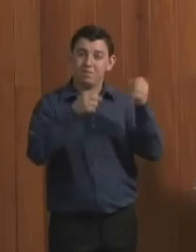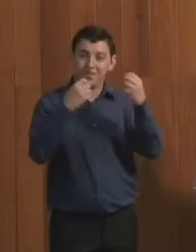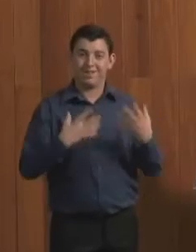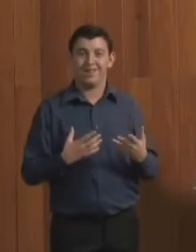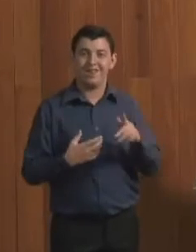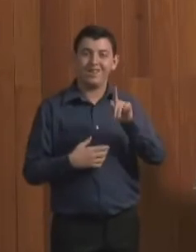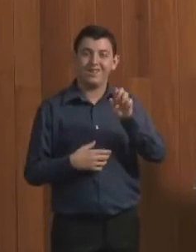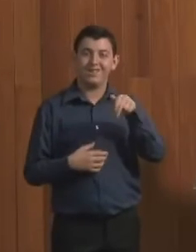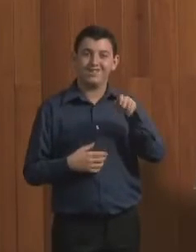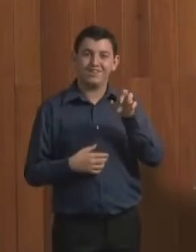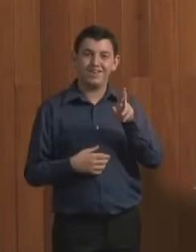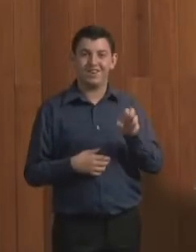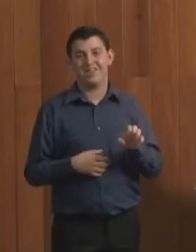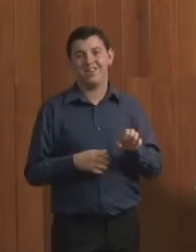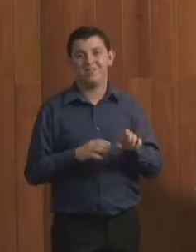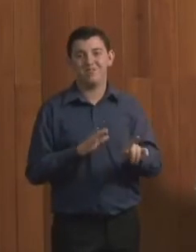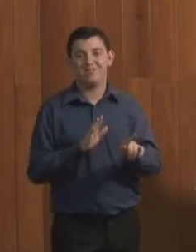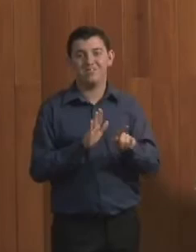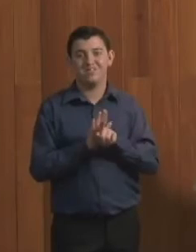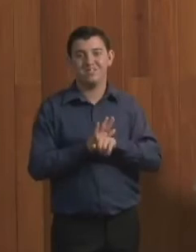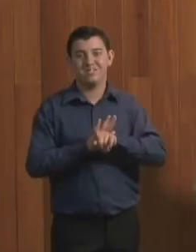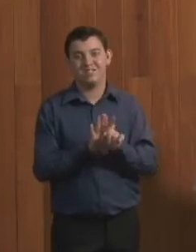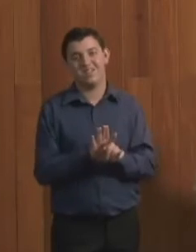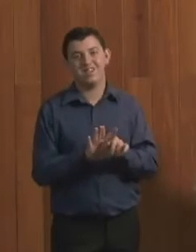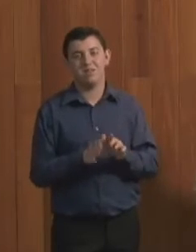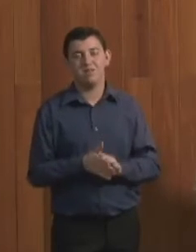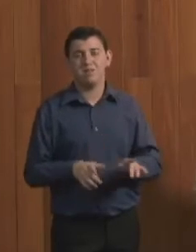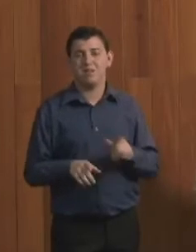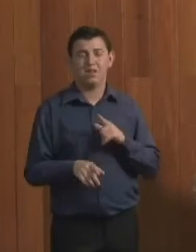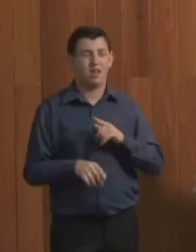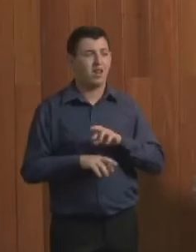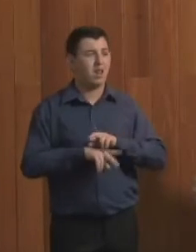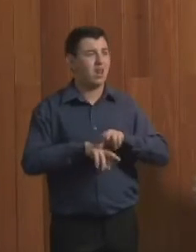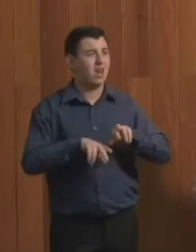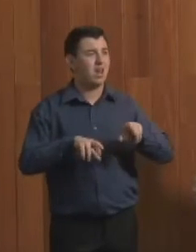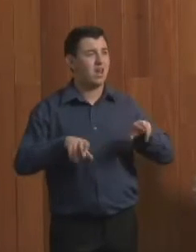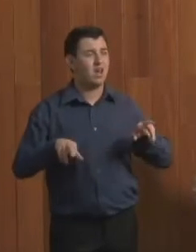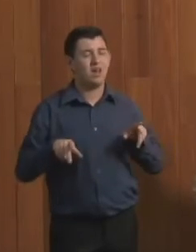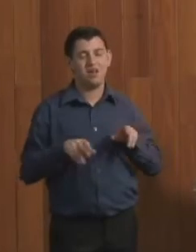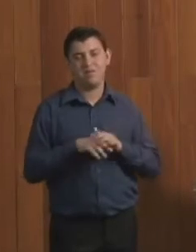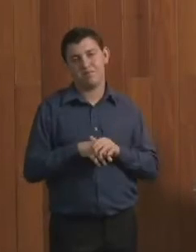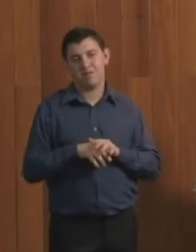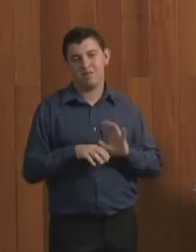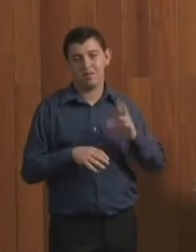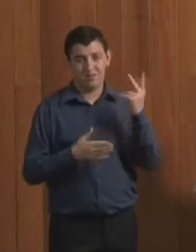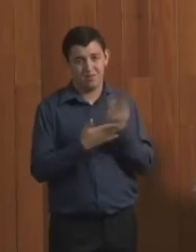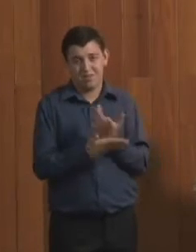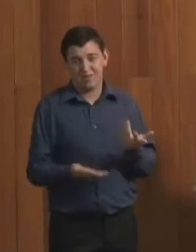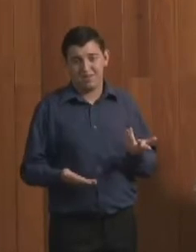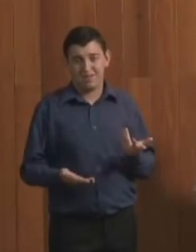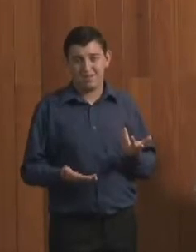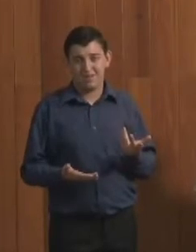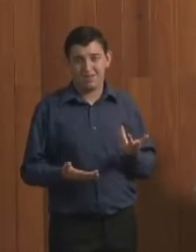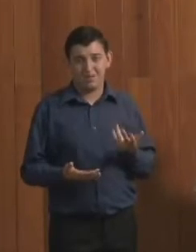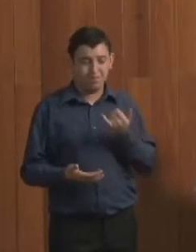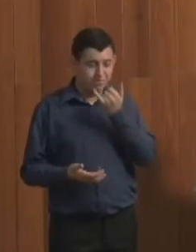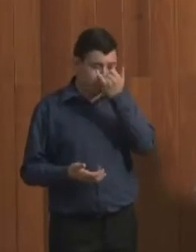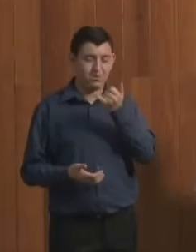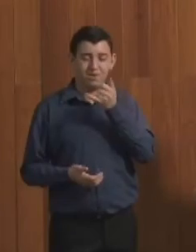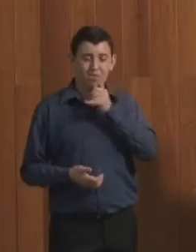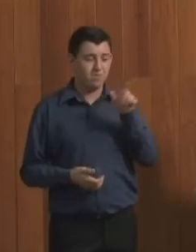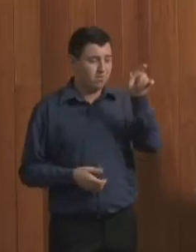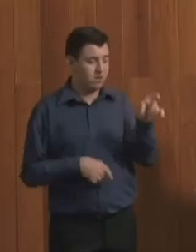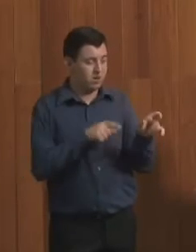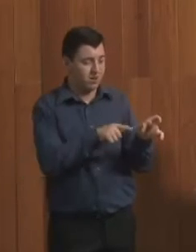né? Ainda tem muitas violações e a realidade da mulher em situação de rua é muito séria,